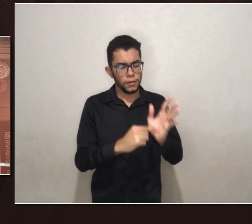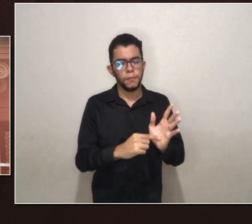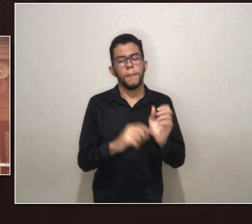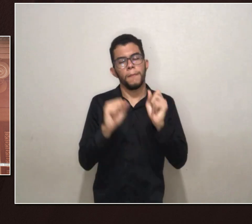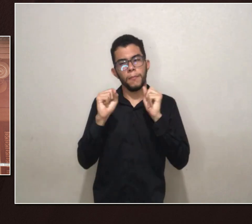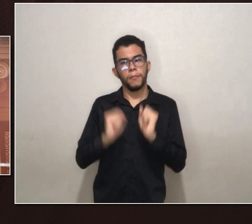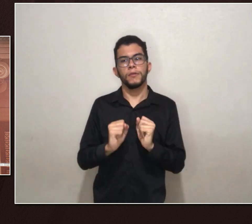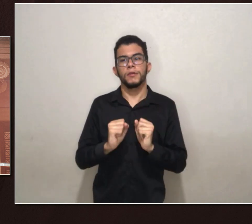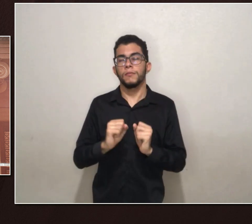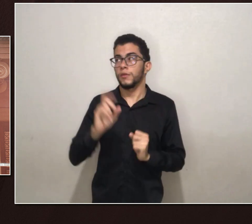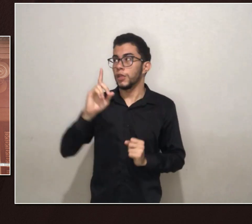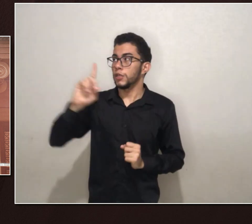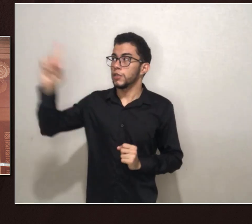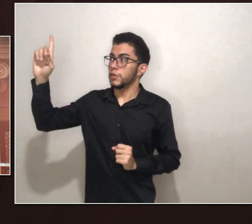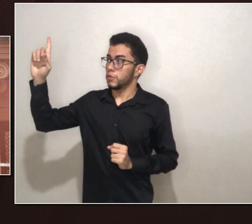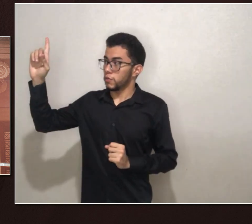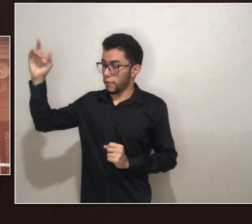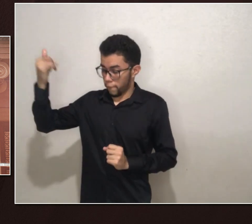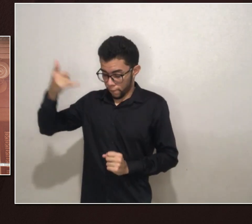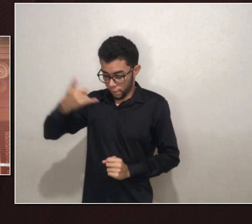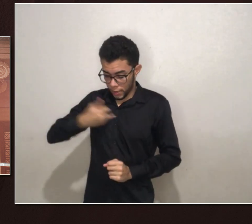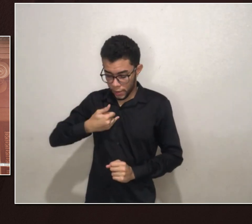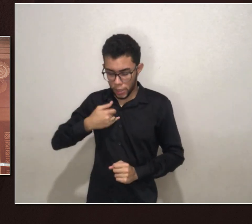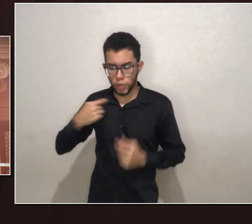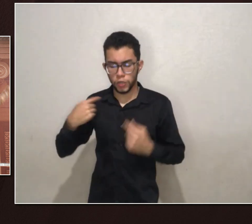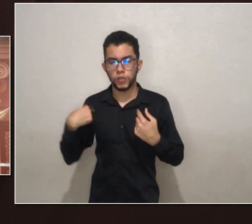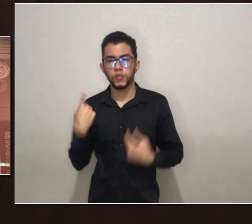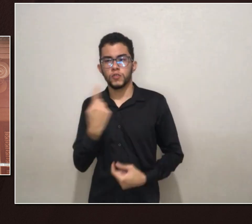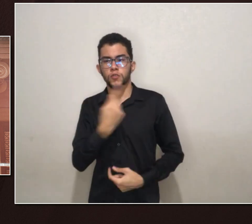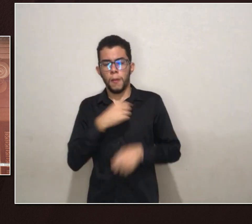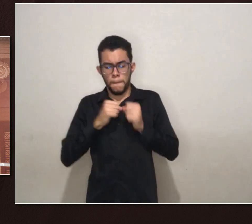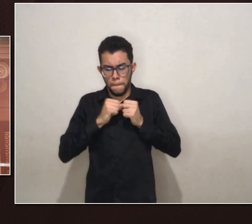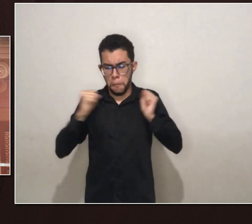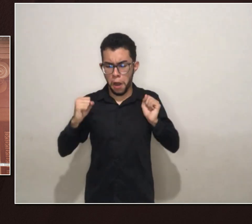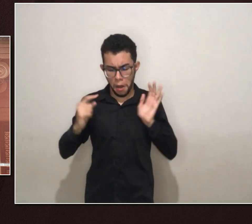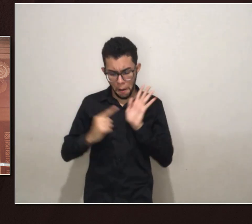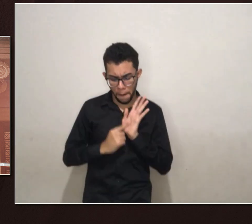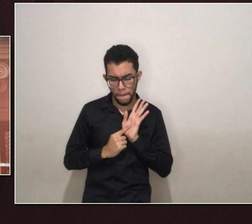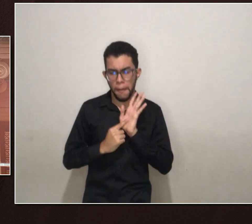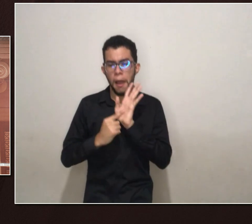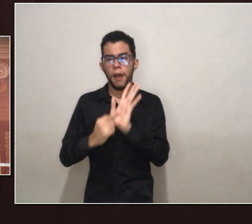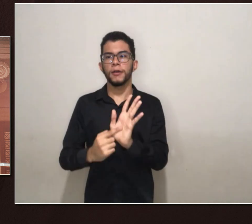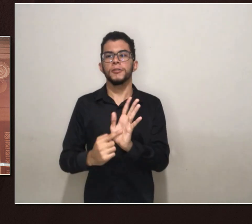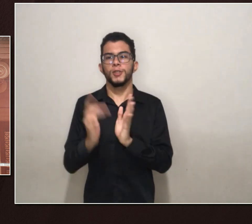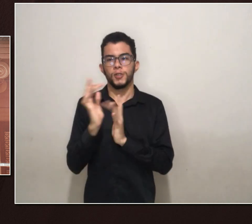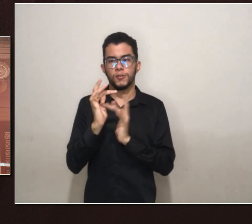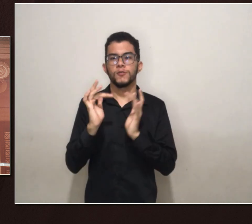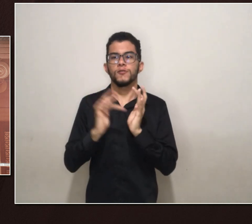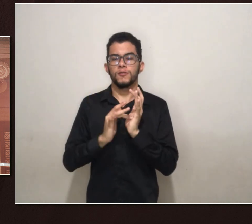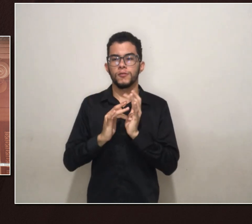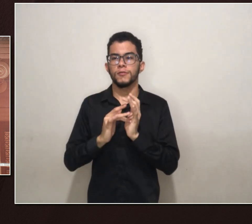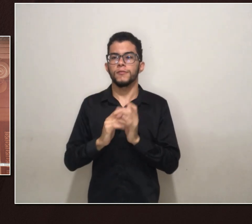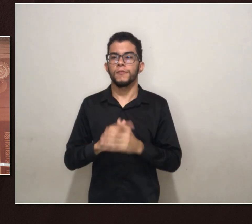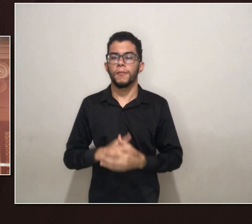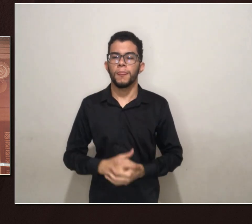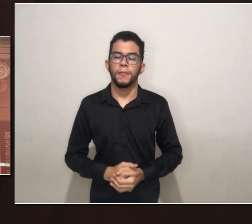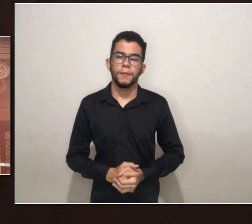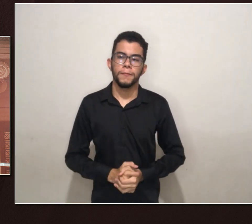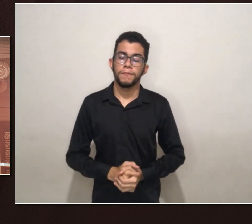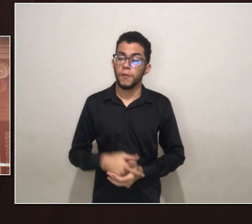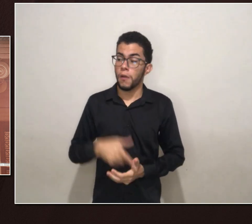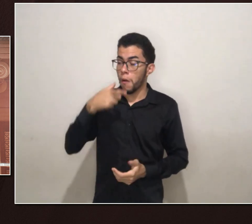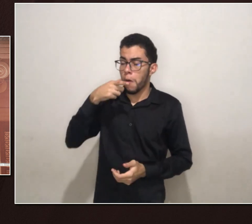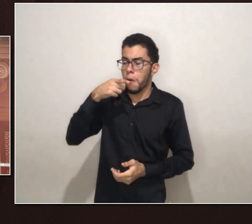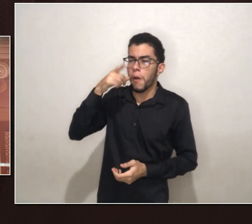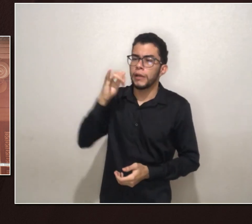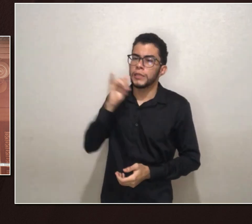e de você, né? Ontem eu acredito que muitas pessoas no Avança Jovem viram Jesus através